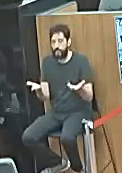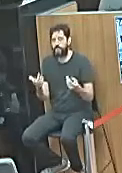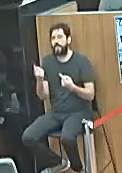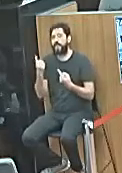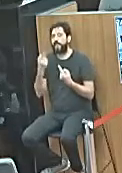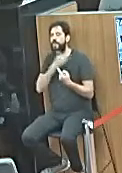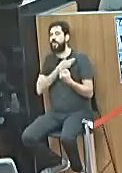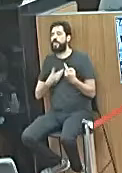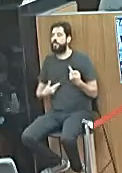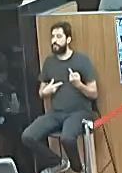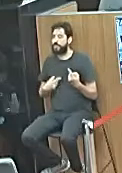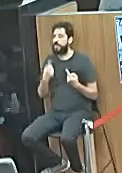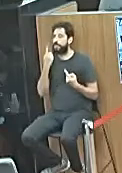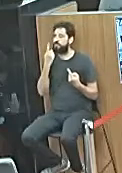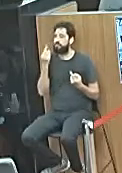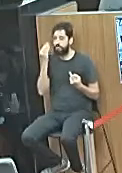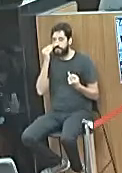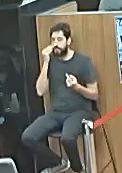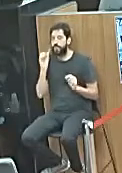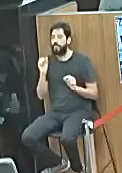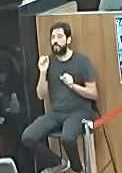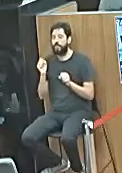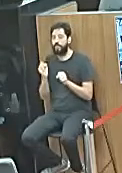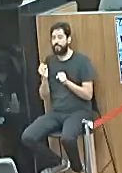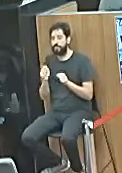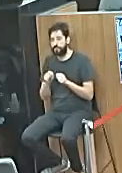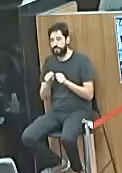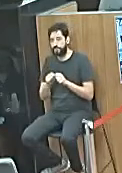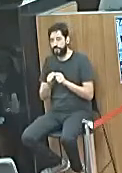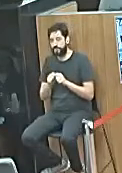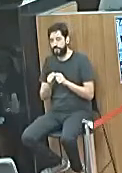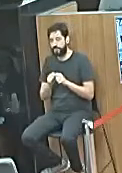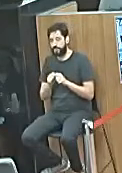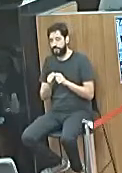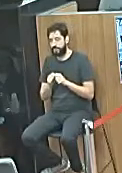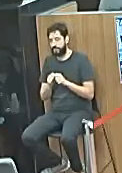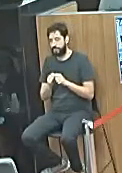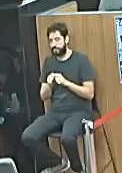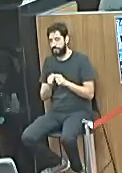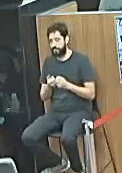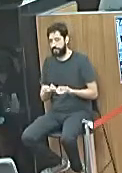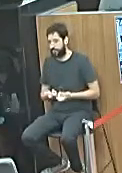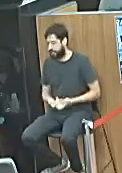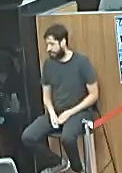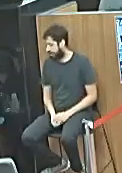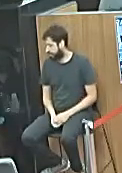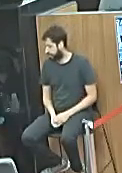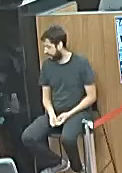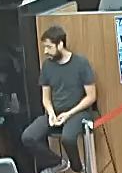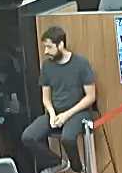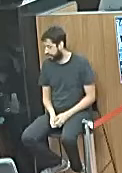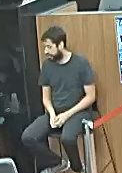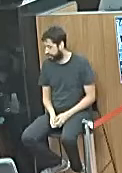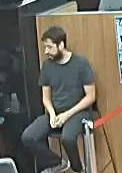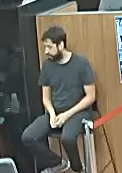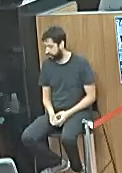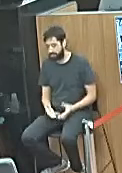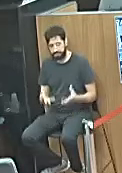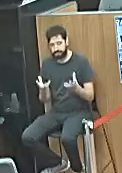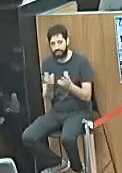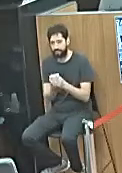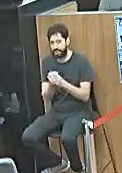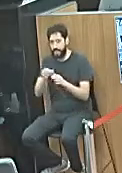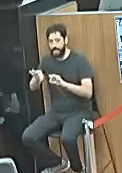governo tentar fazer essa atualização foi exatamente construir uma carteira enxuta e uma carteira que demonstre bem aquilo que o